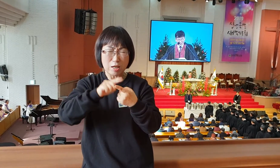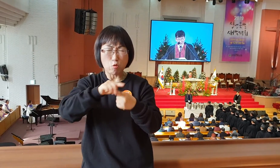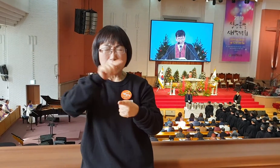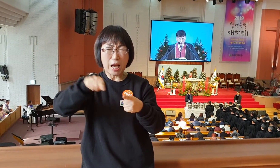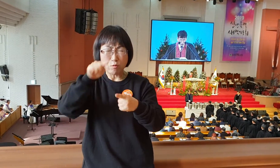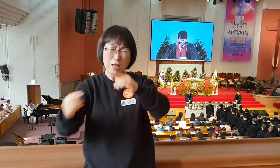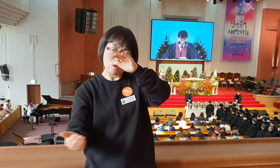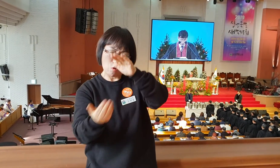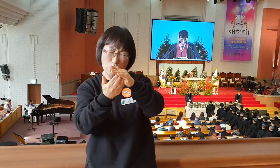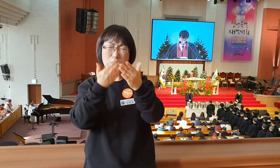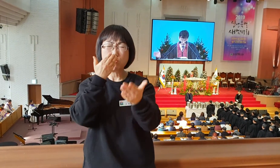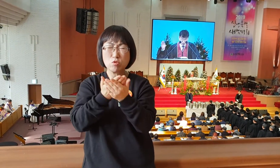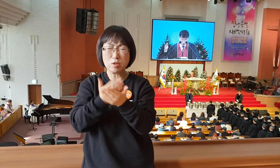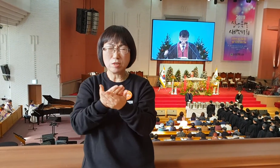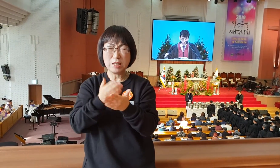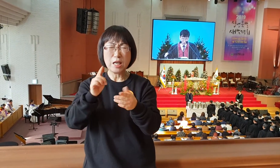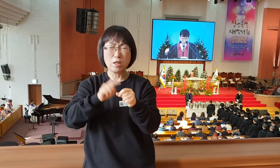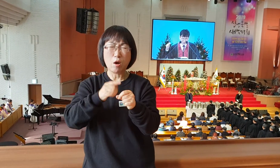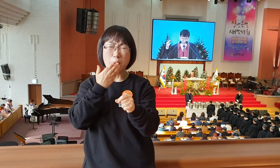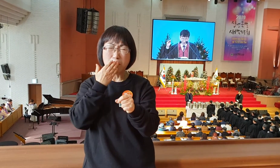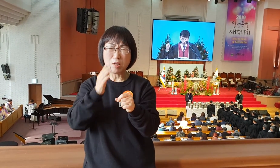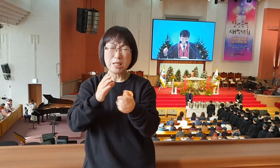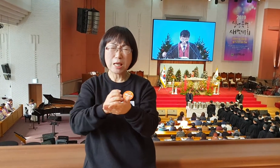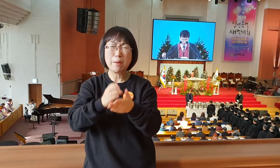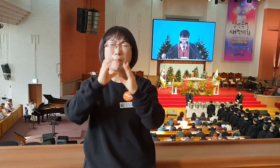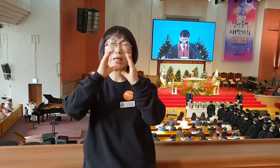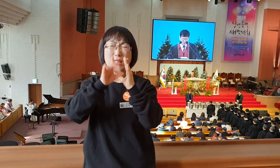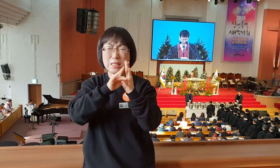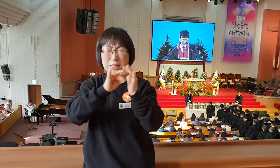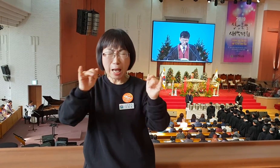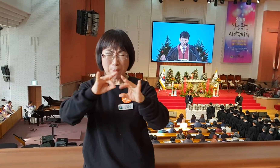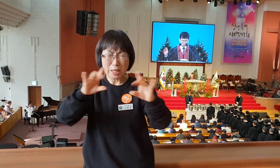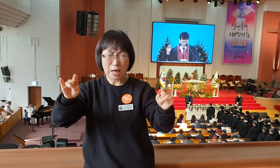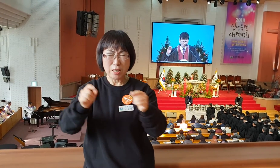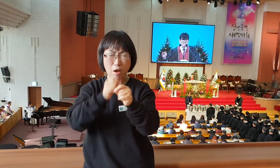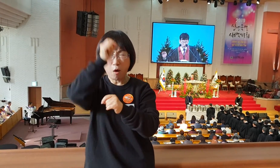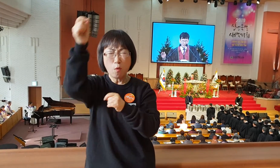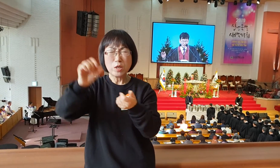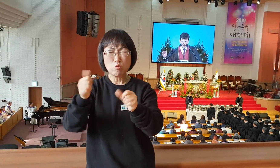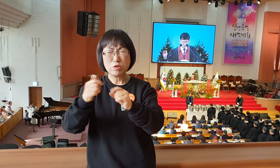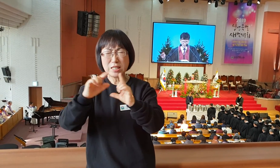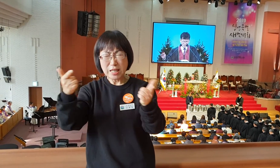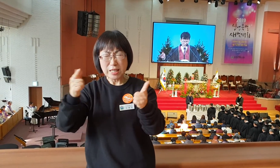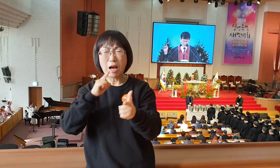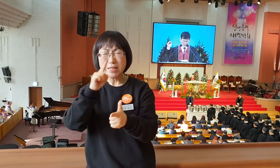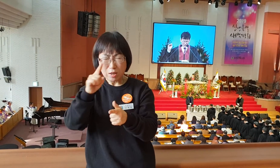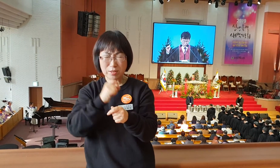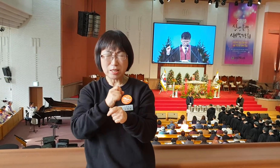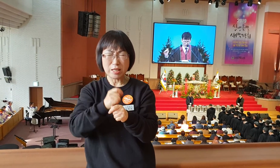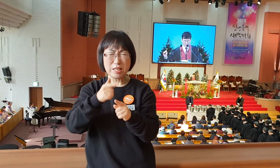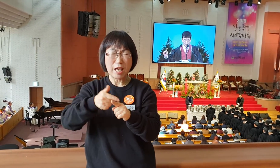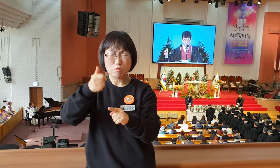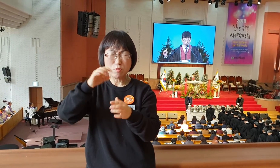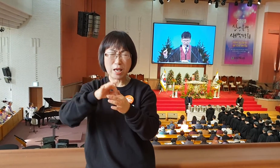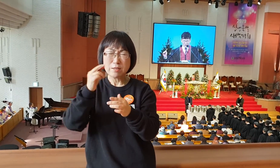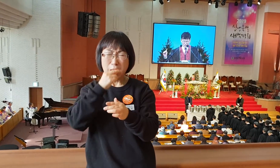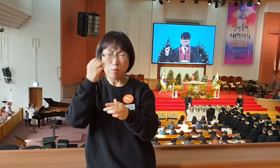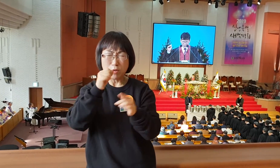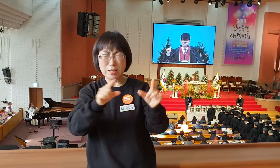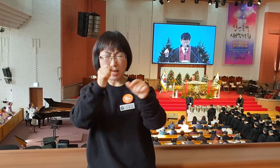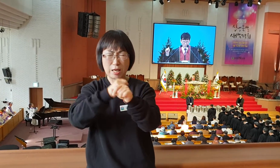이루어지게 하여 주옵소서 이 떡을 먹으며 이 잔을 마시는 자마다 영원히 죽지 않는다 하셔서 예수의 생명으로